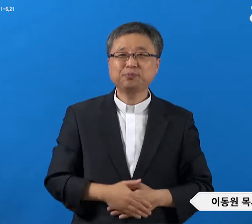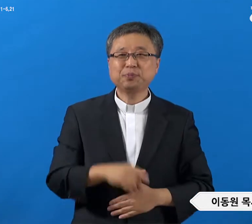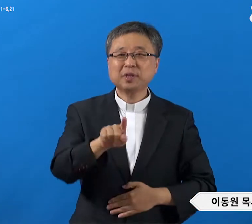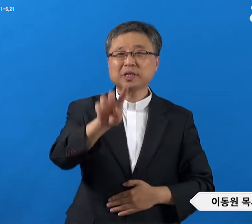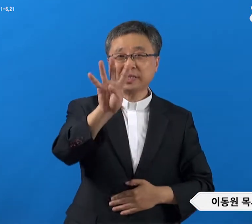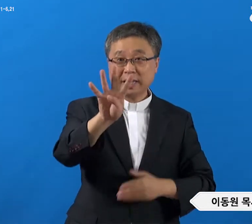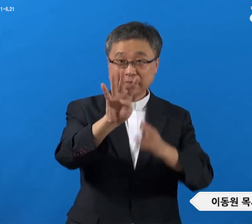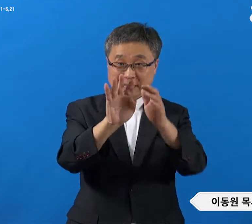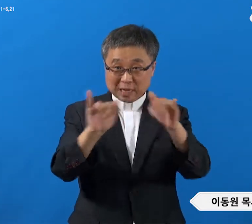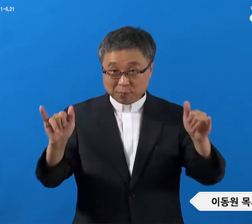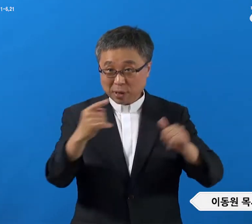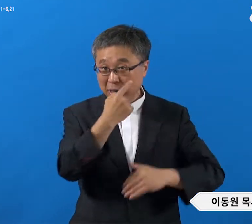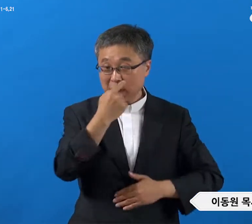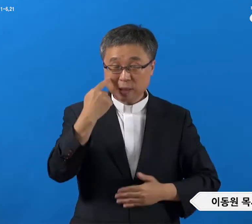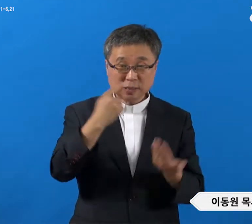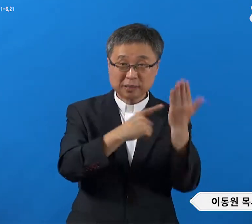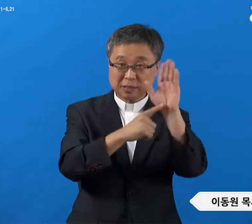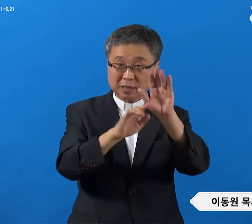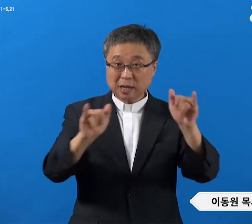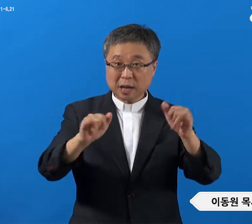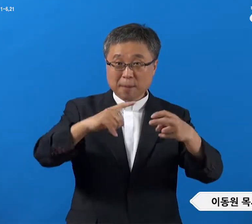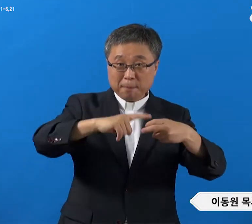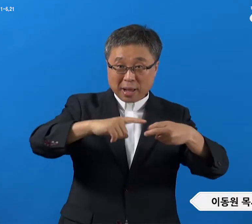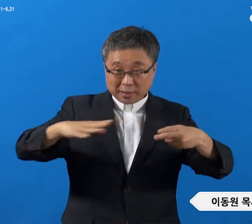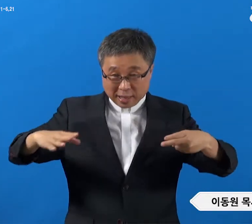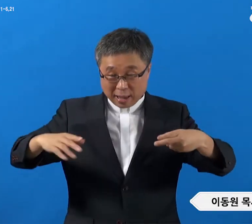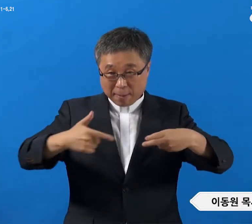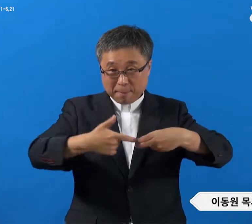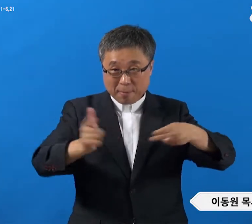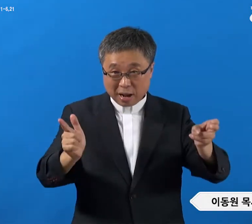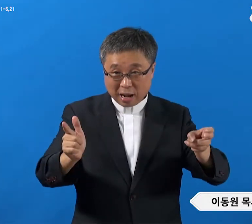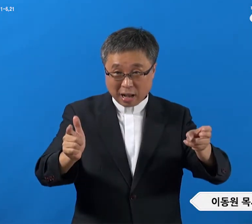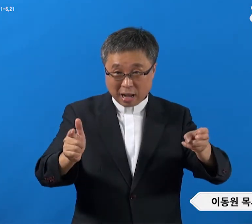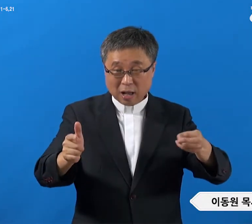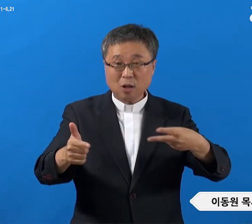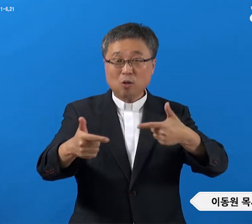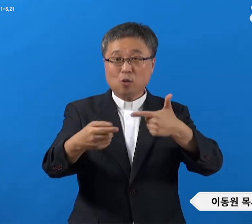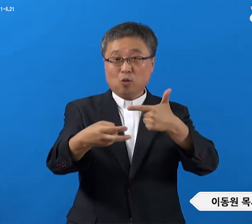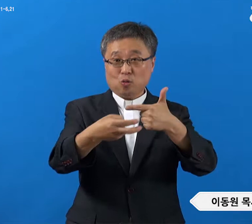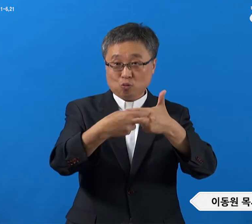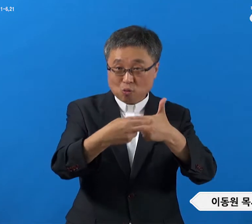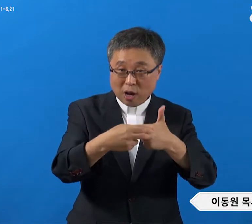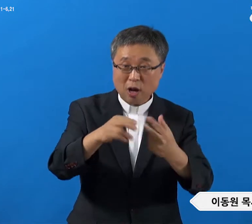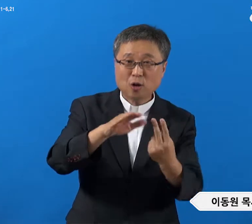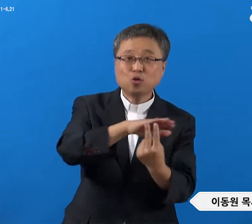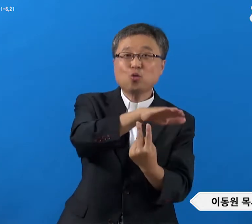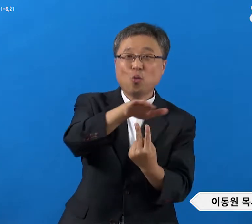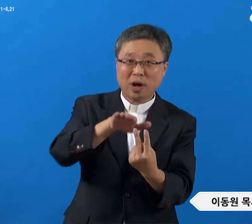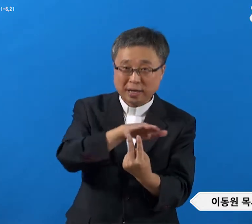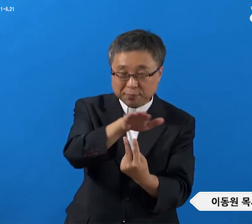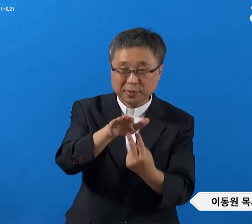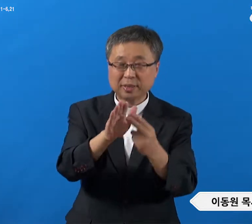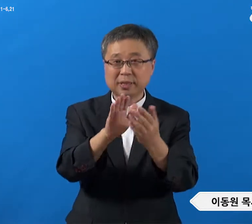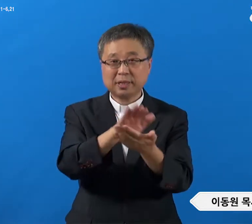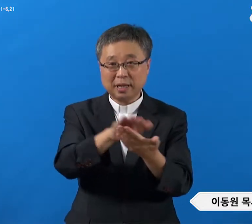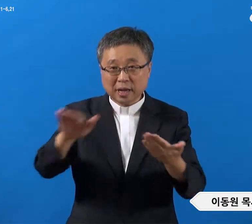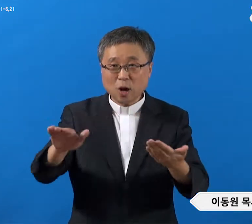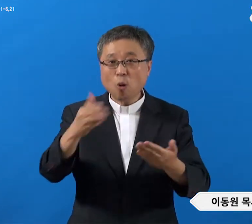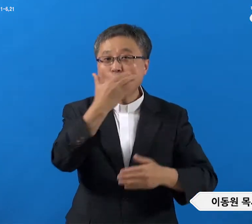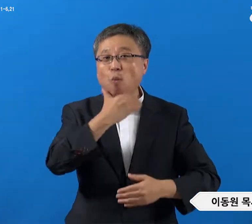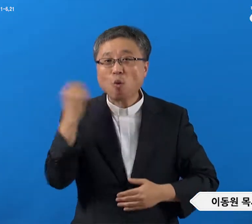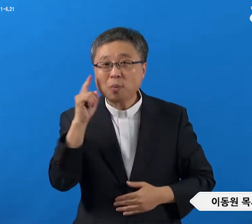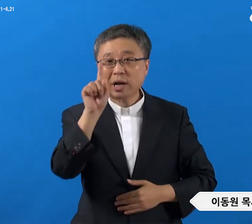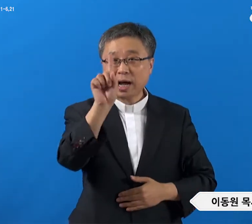이 4명의 증인들이 바로 마태, 마가, 누가, 그리고 요한입니다. 복음은